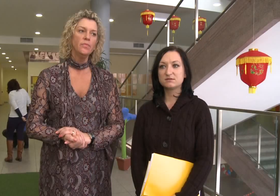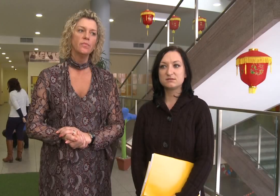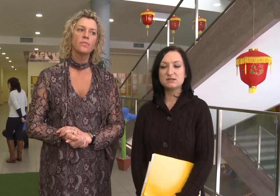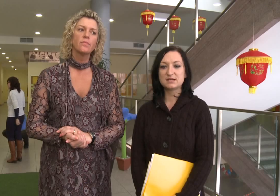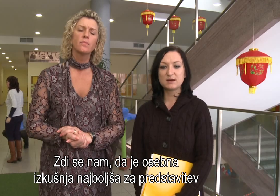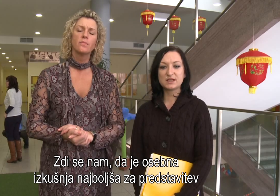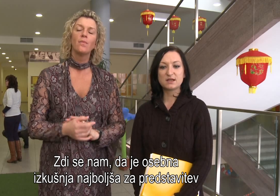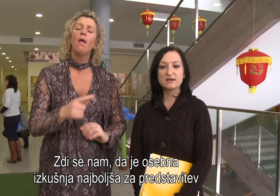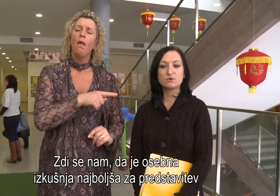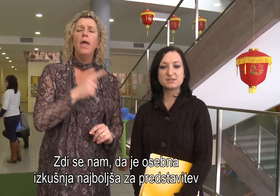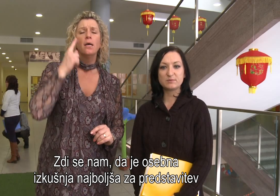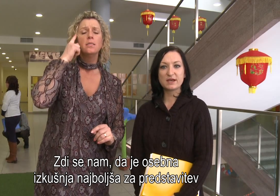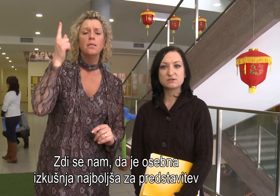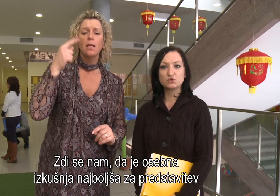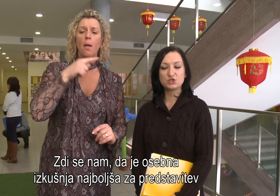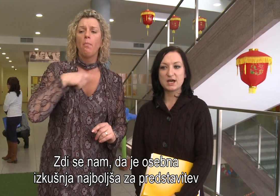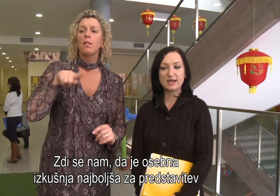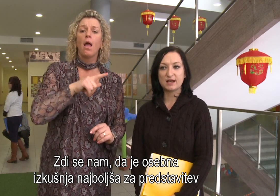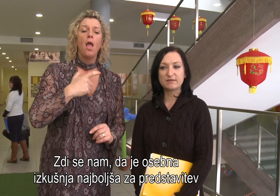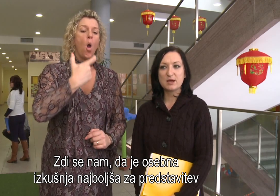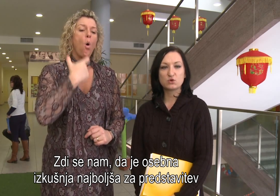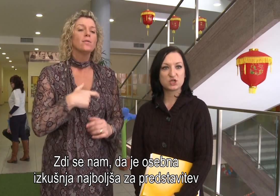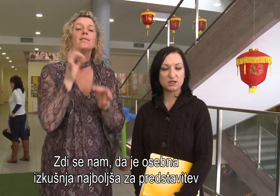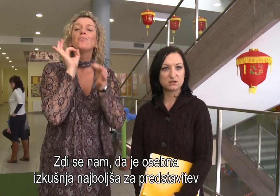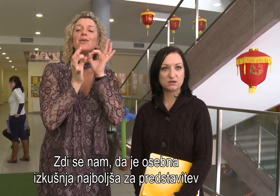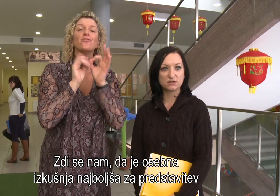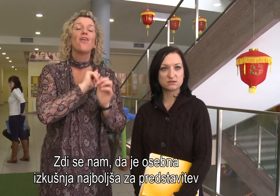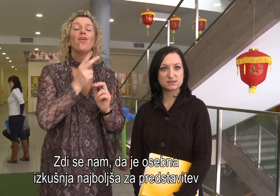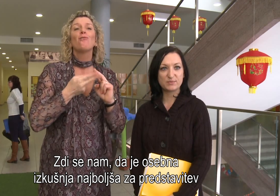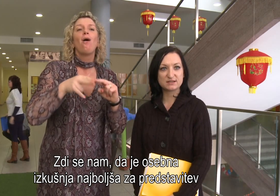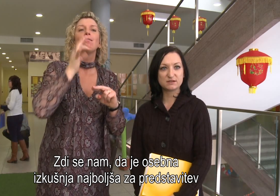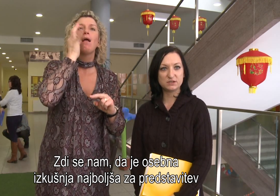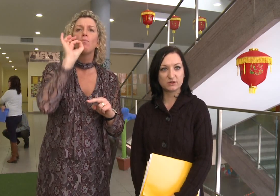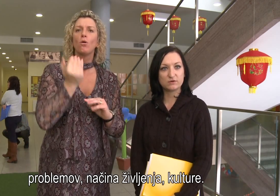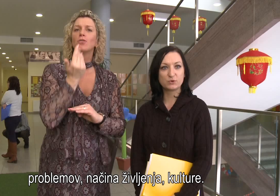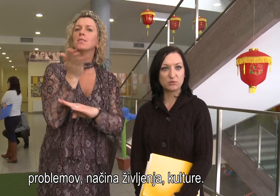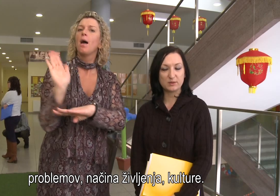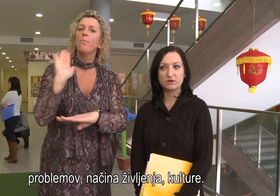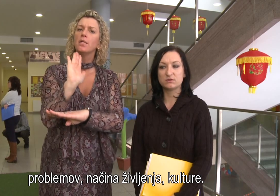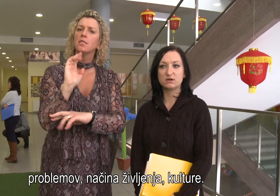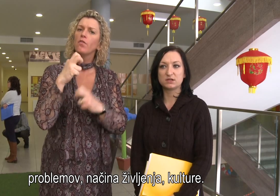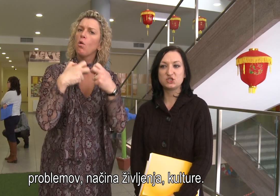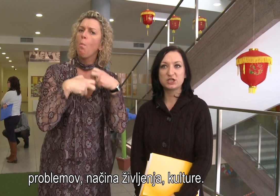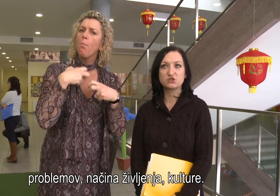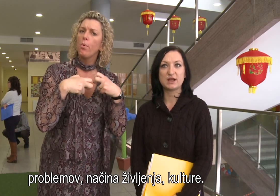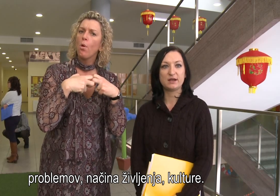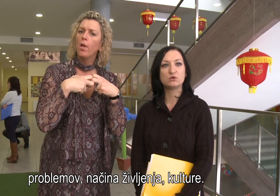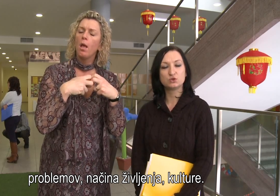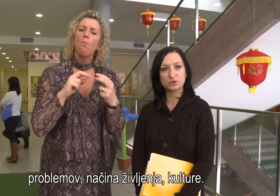Zdi se nam, da ta osebna izkušnja je najboljša za predstavitev problemov, načina življenja, kulture,